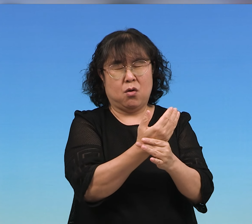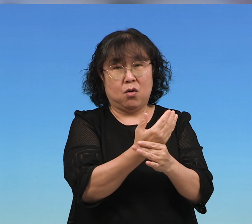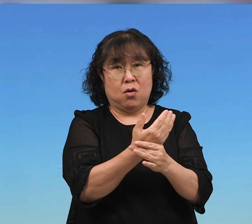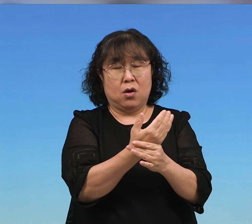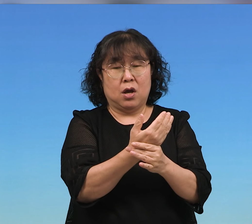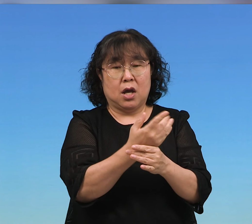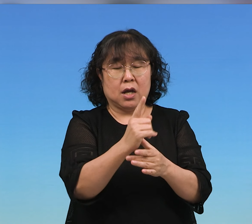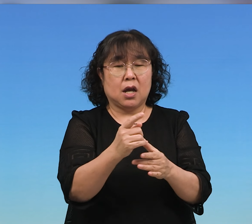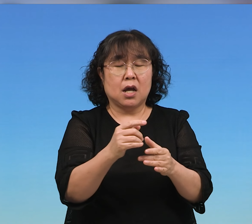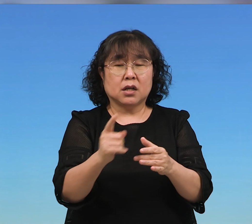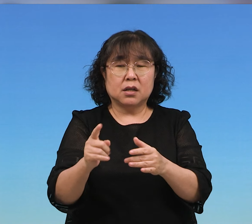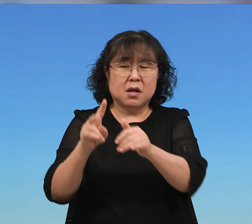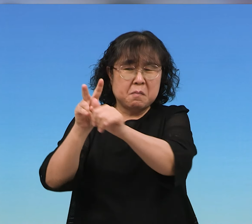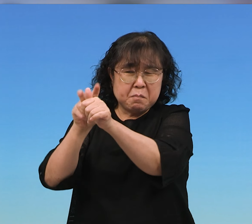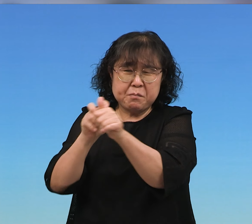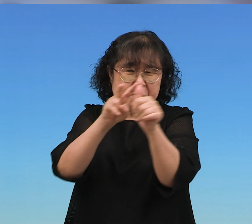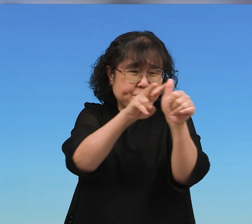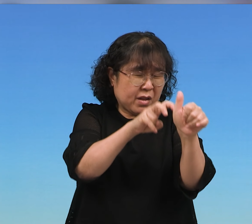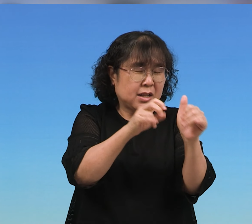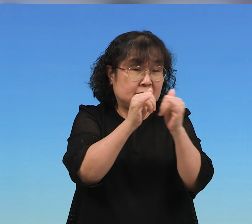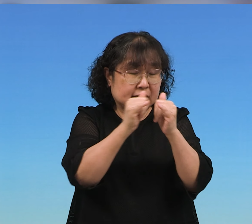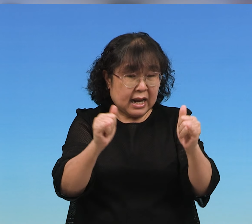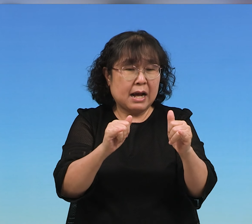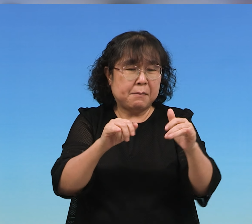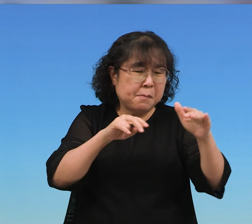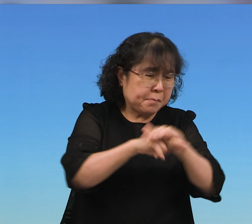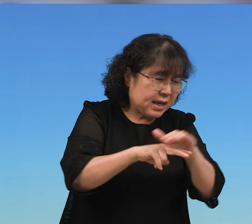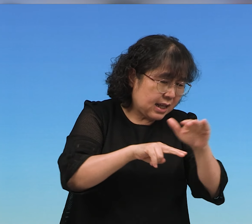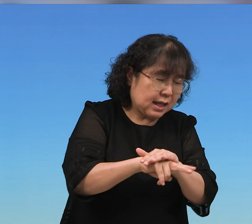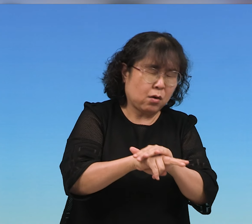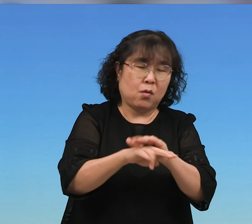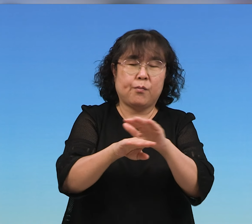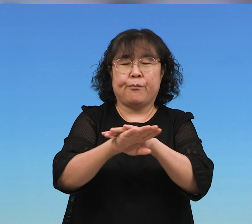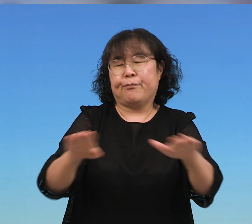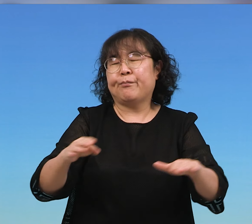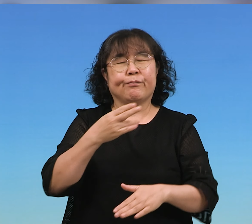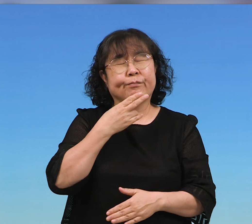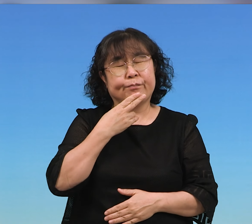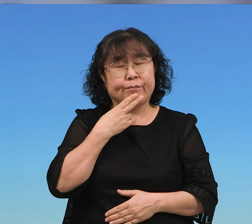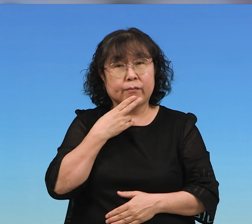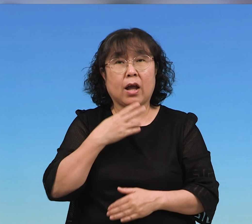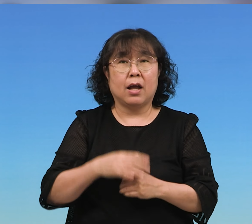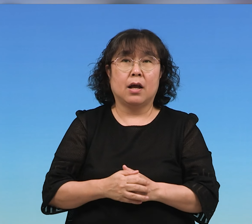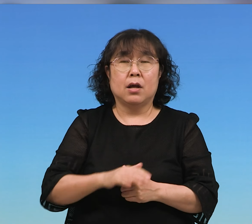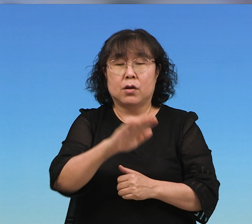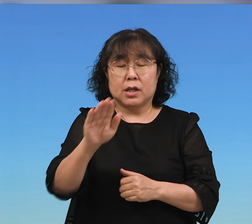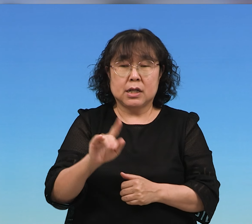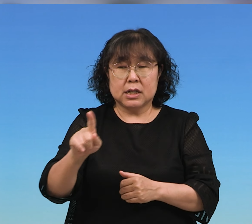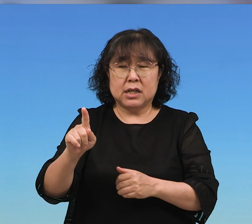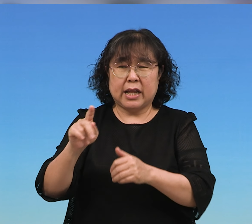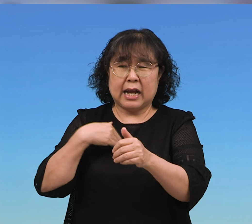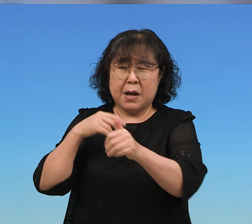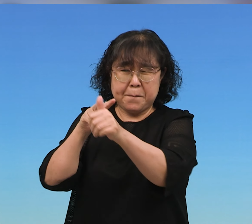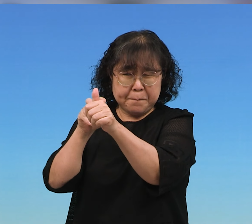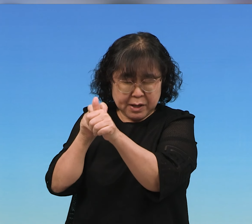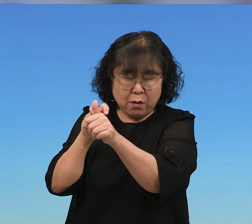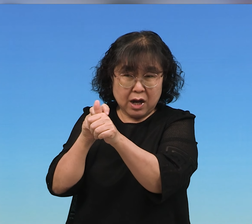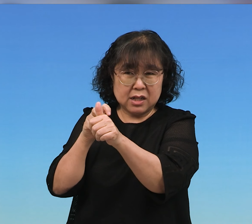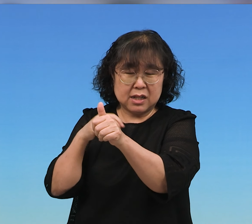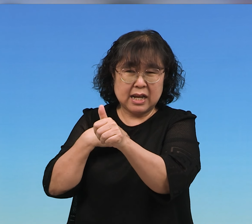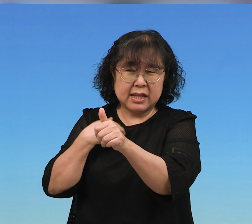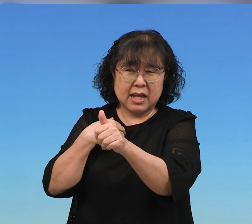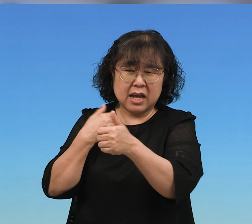없는가. 그 박집사, 김집사 멀리 해서 해결되는 게 아니고요. 그분들을 통해서